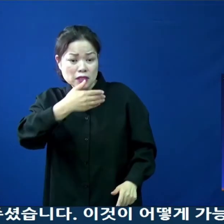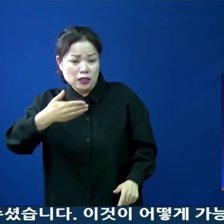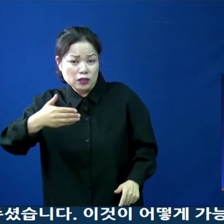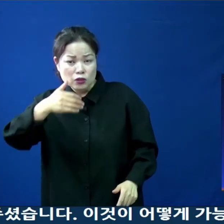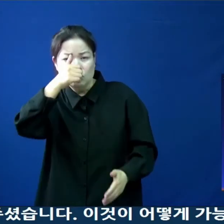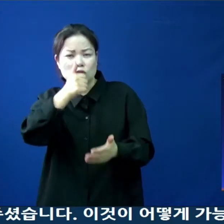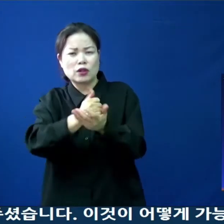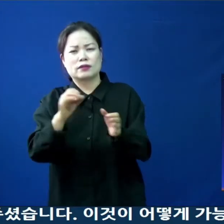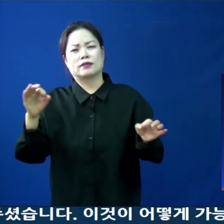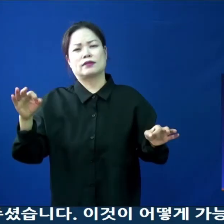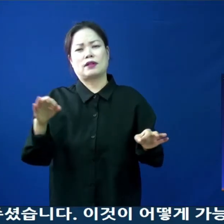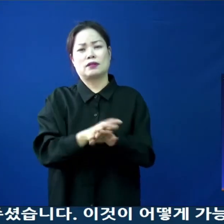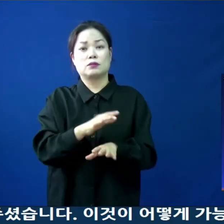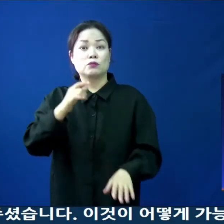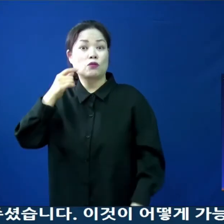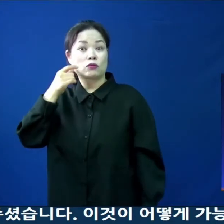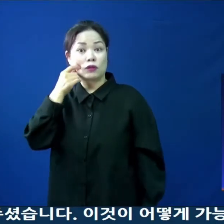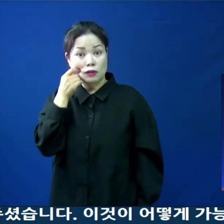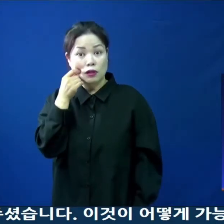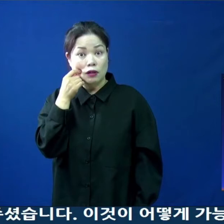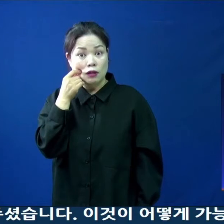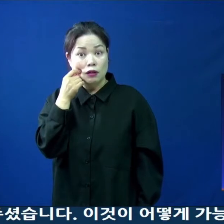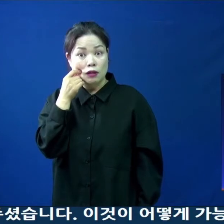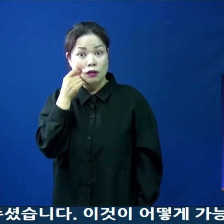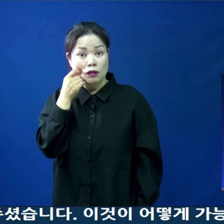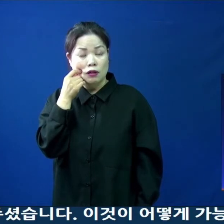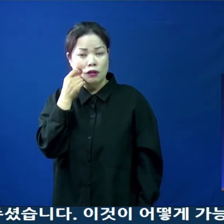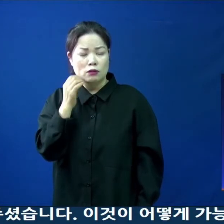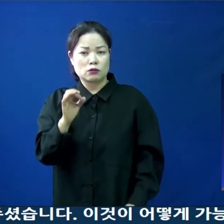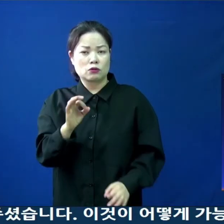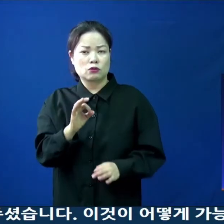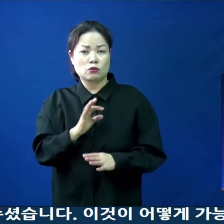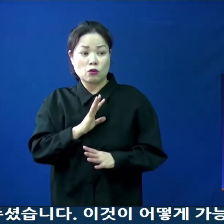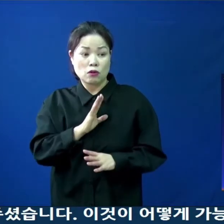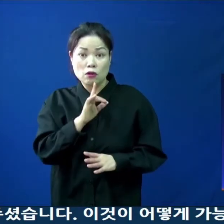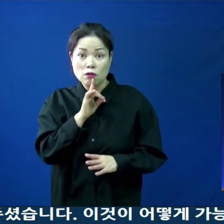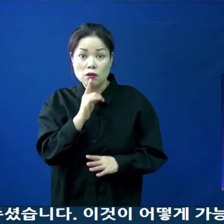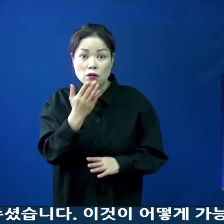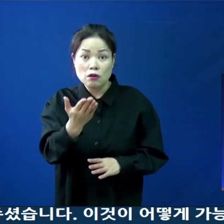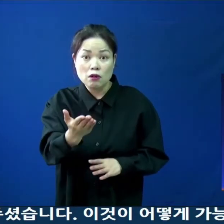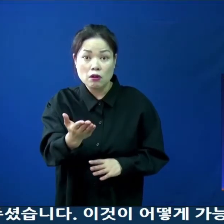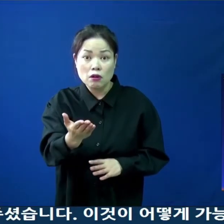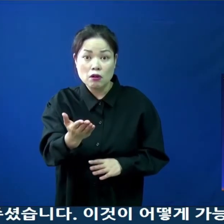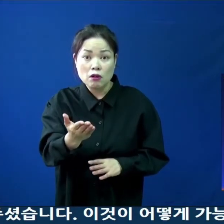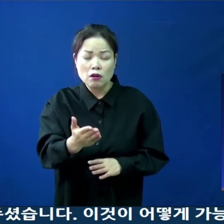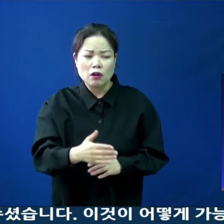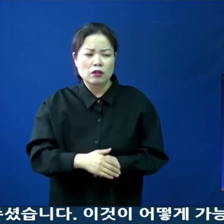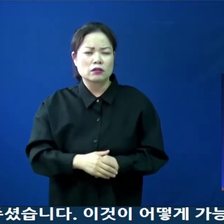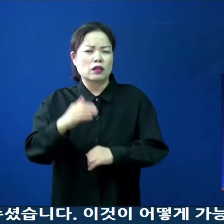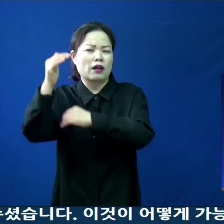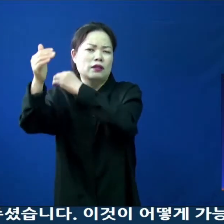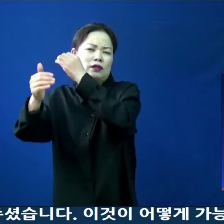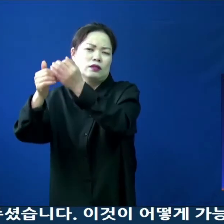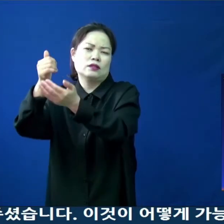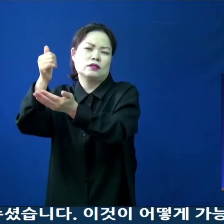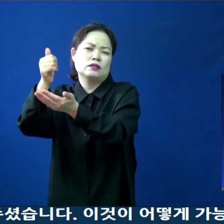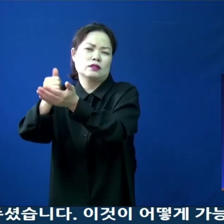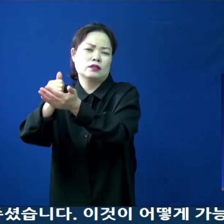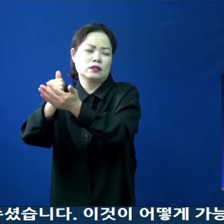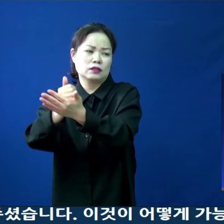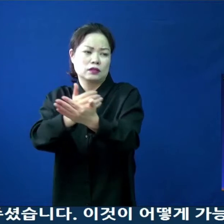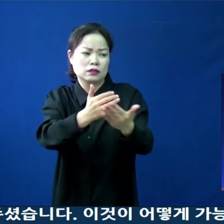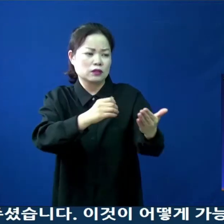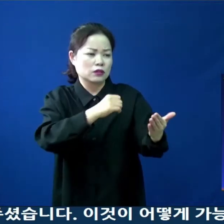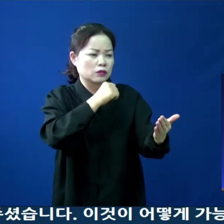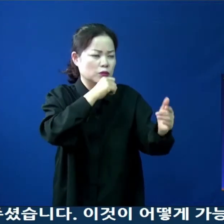없이 하지 못했다. 놀라운 진술이 아닙니까? 물론 하나님께서 그들이